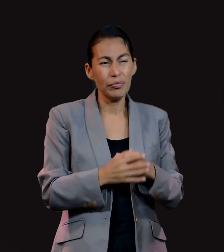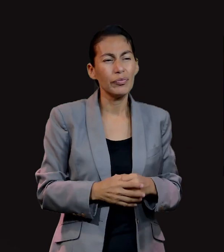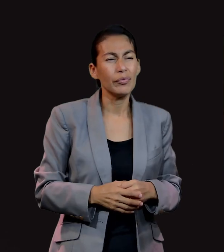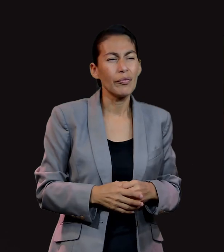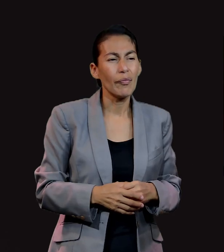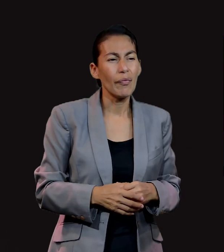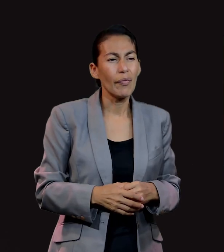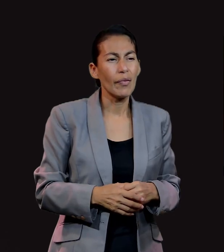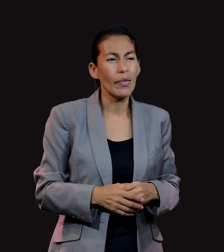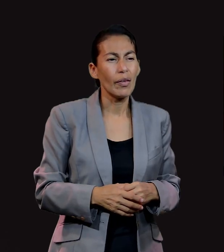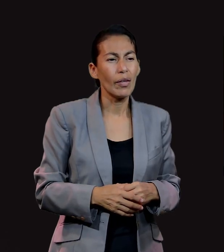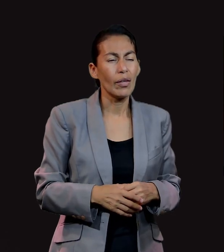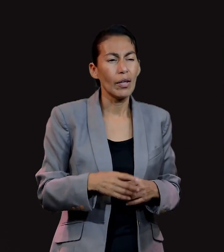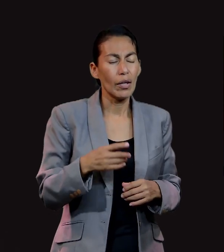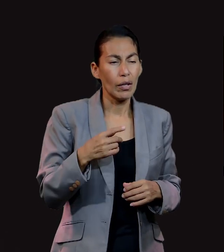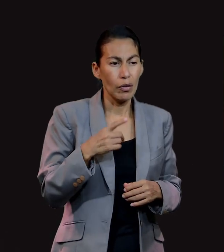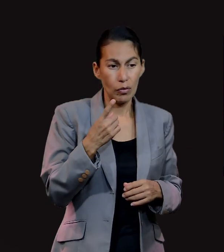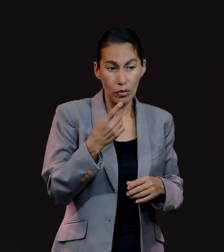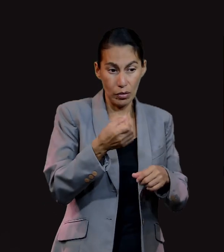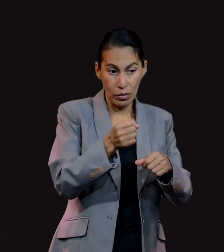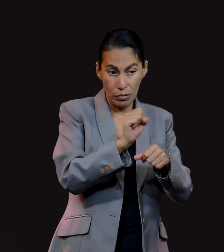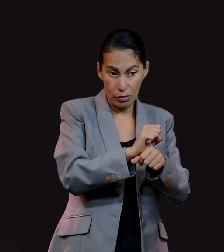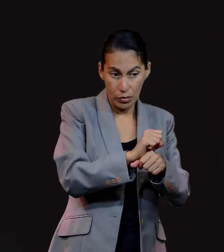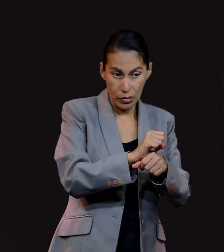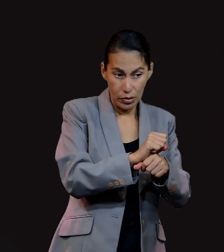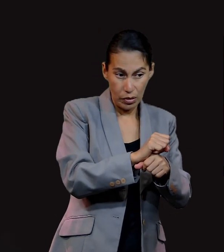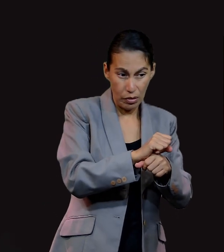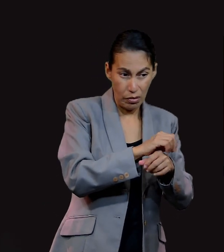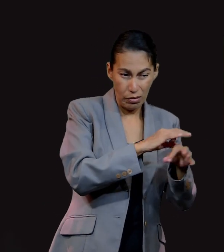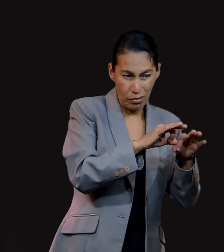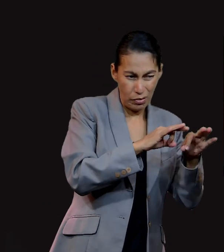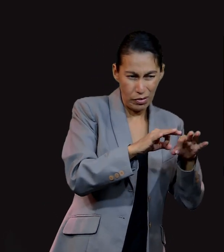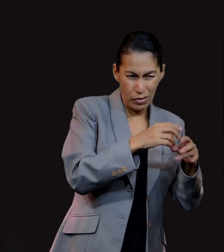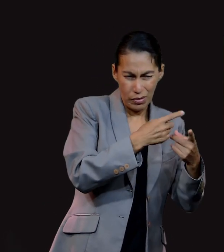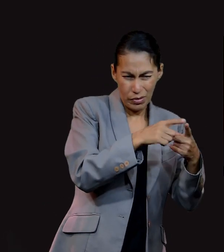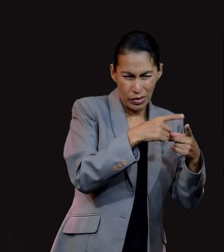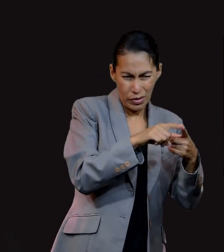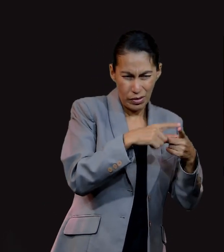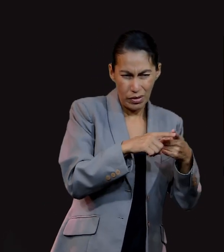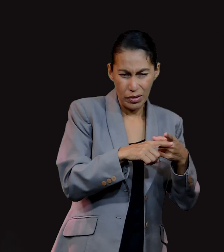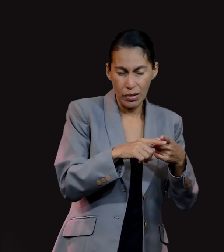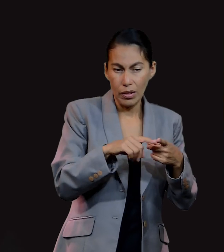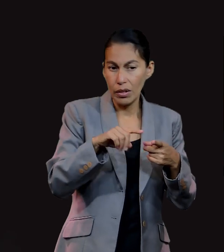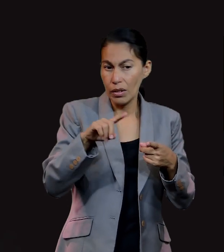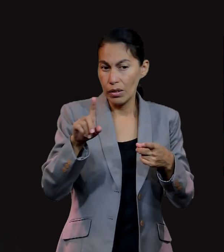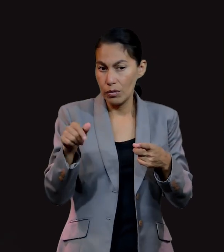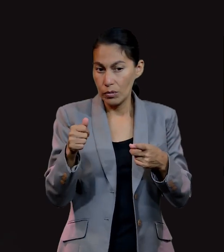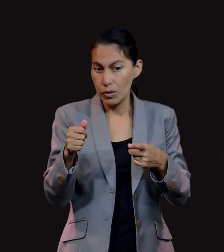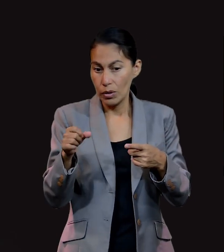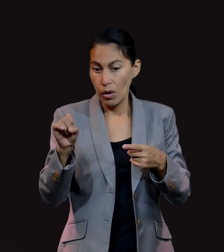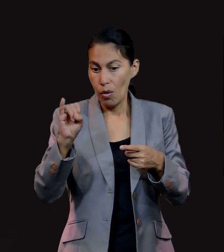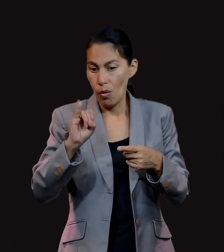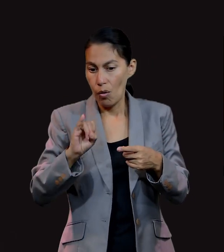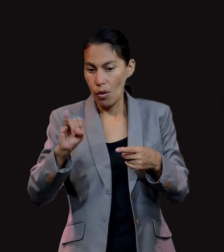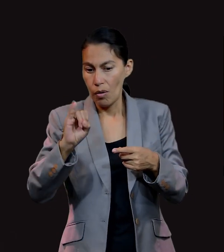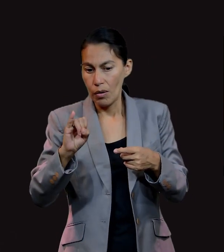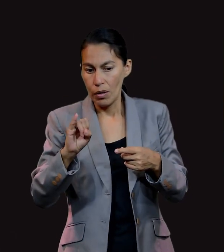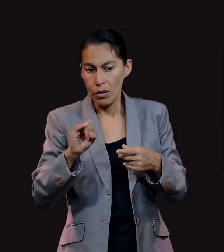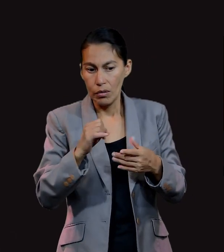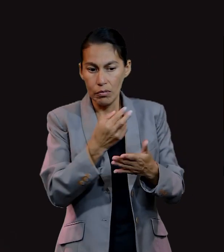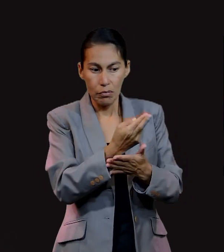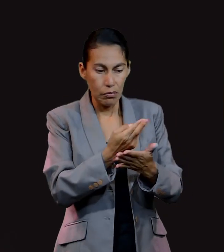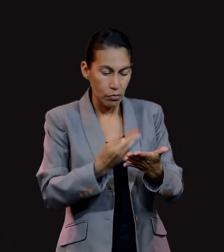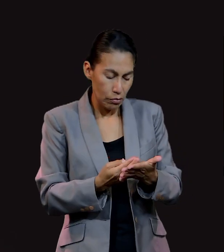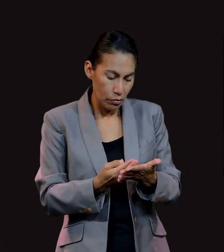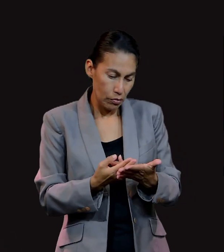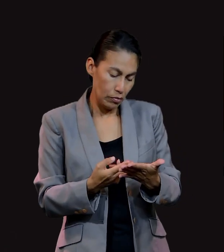y algo otro medicamento me tuvieron toda la noche y entonces pasé esa semana y de repente el día jueves me llega